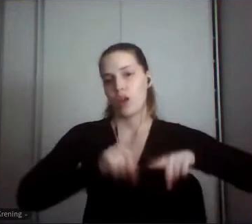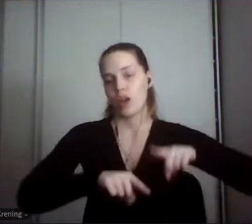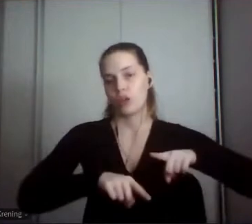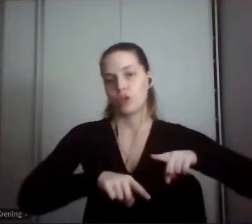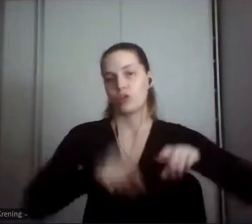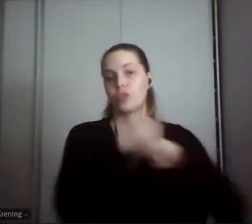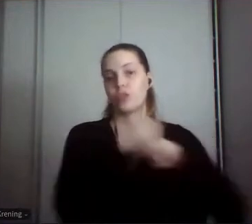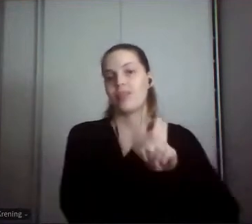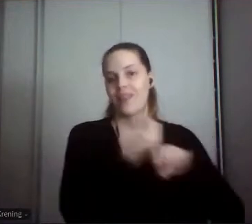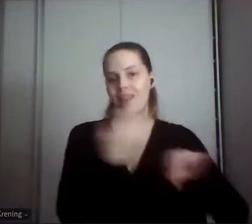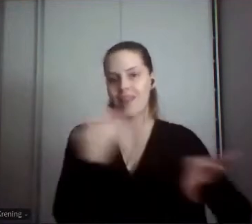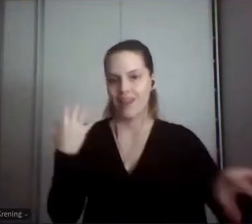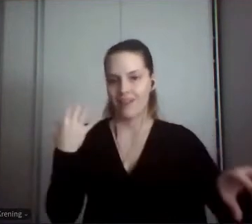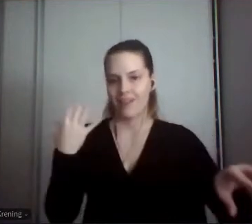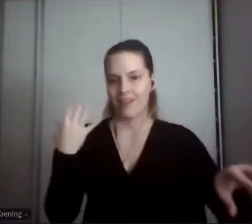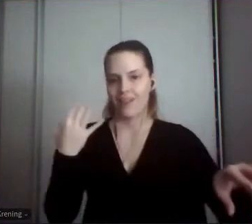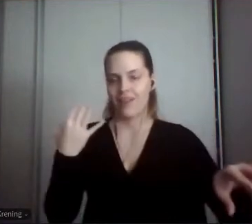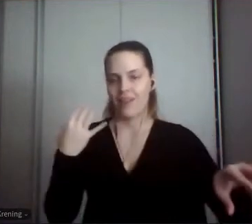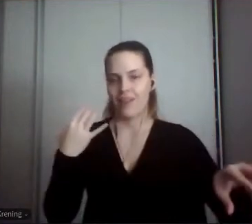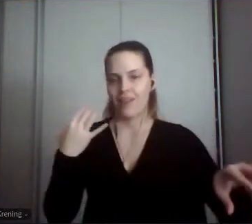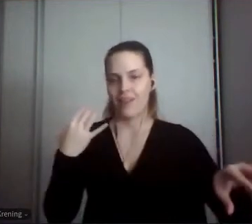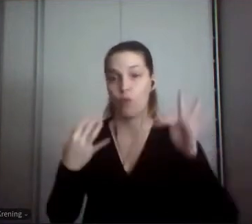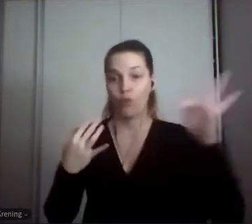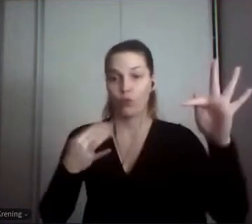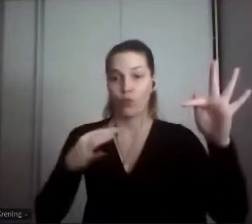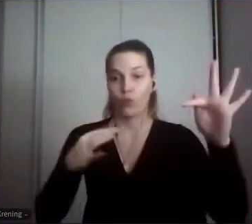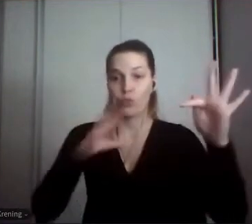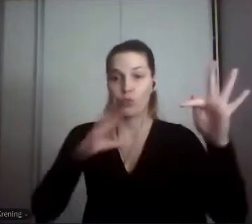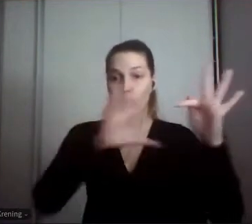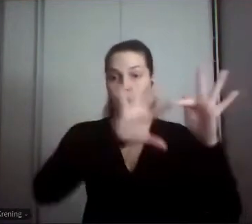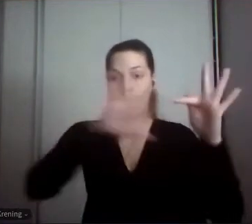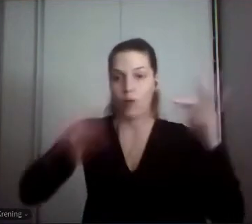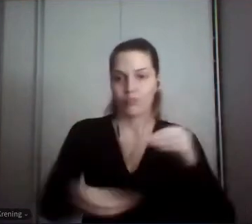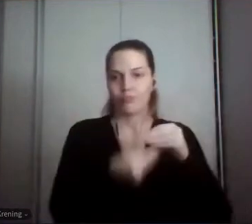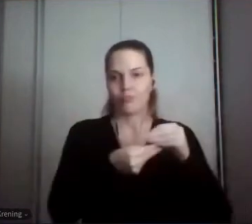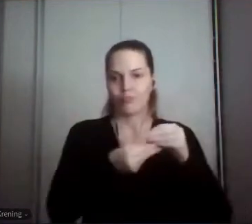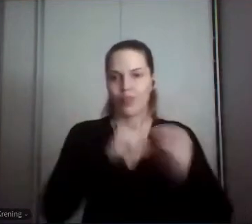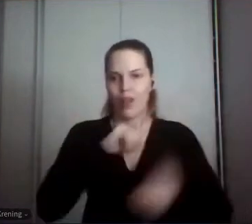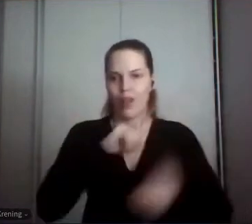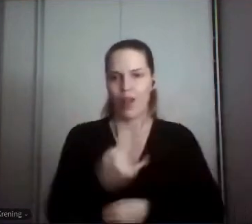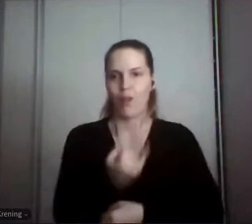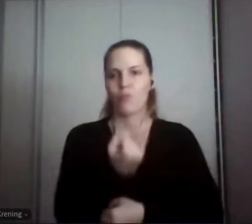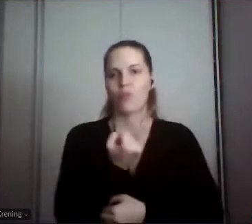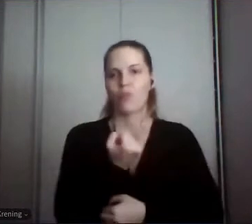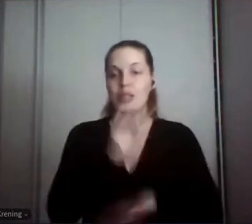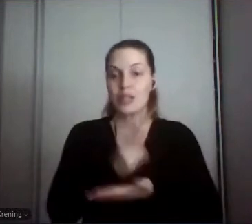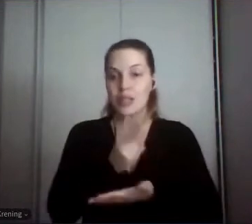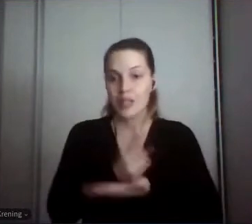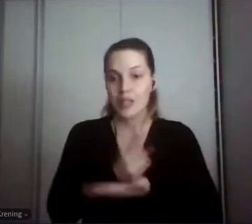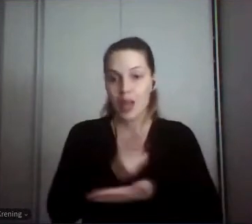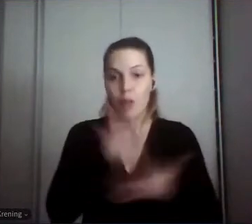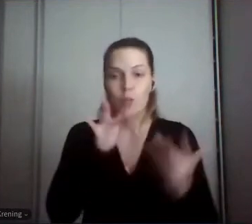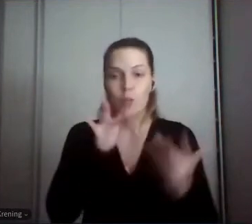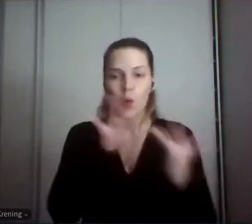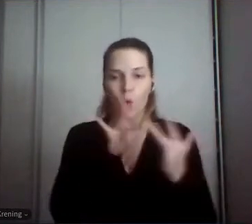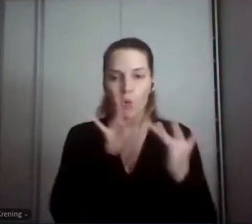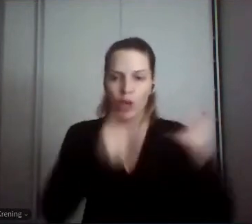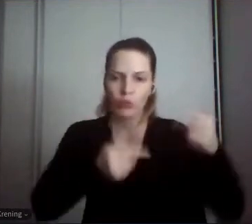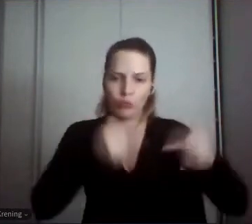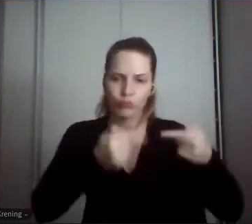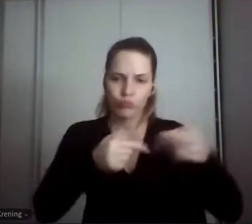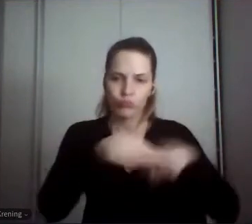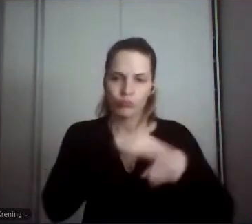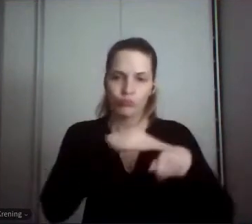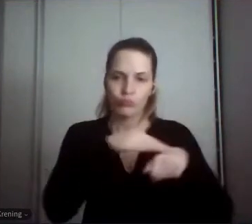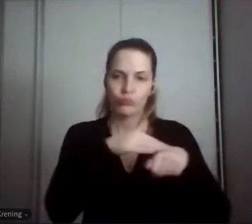serem aproveitadas, sempre com discussão com a turma e então... uma aceitação da